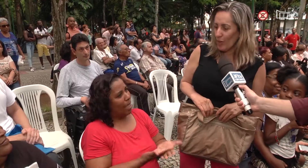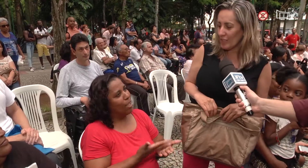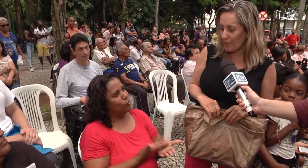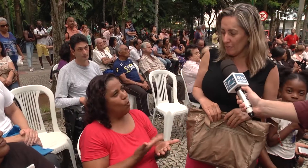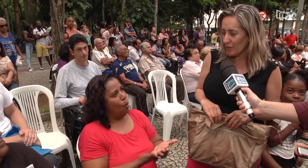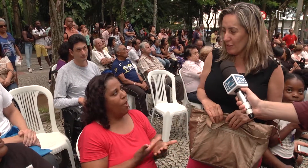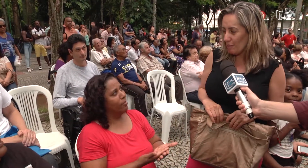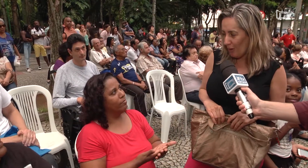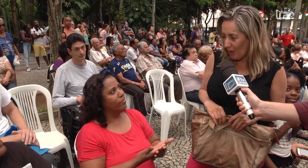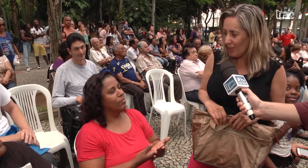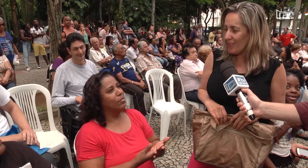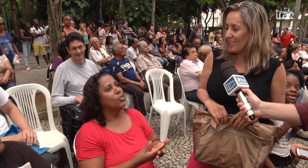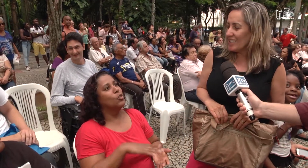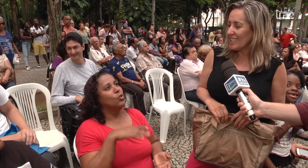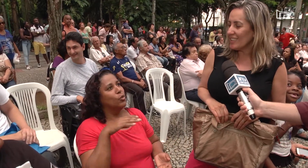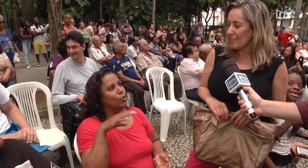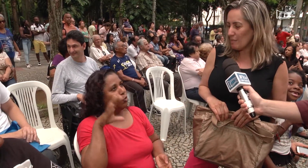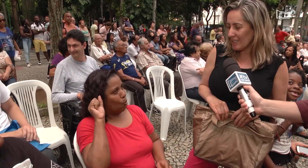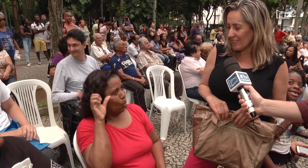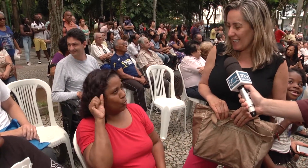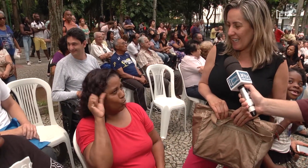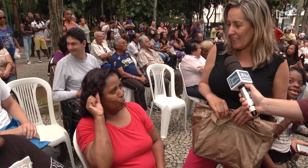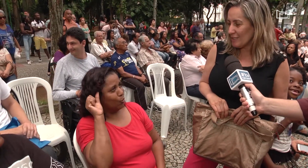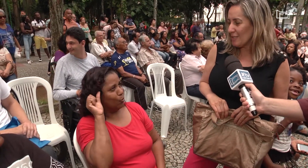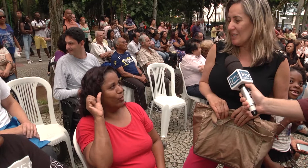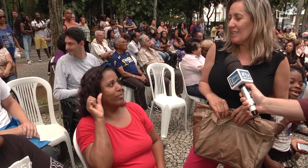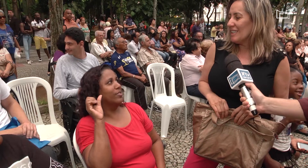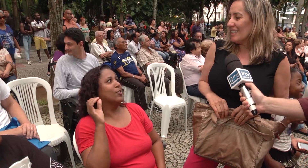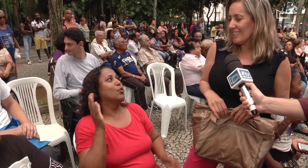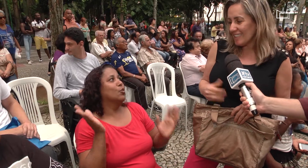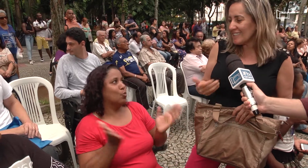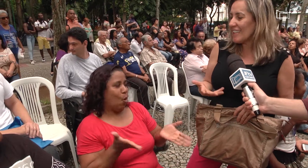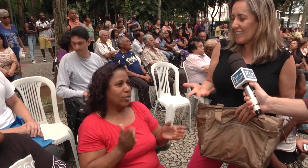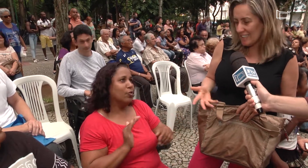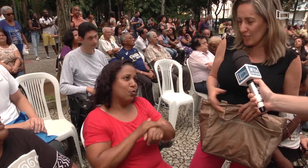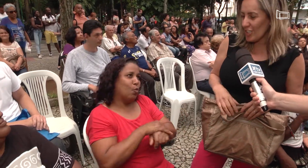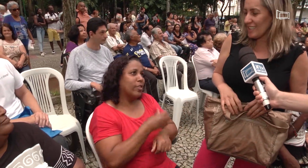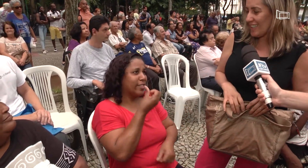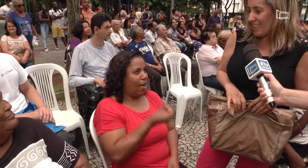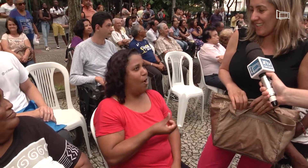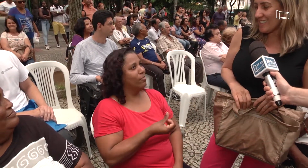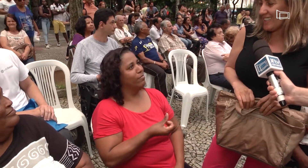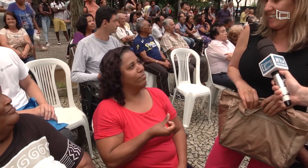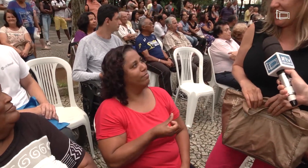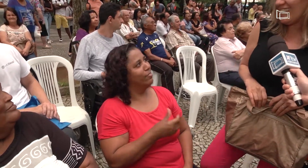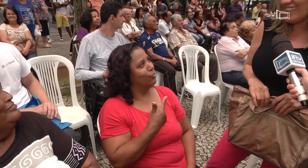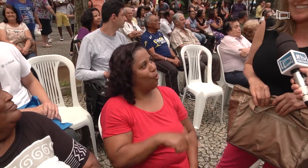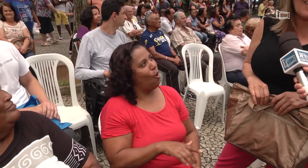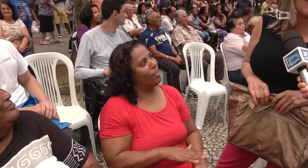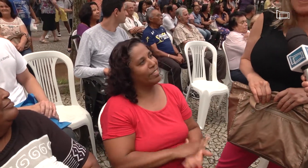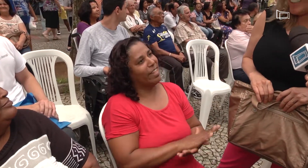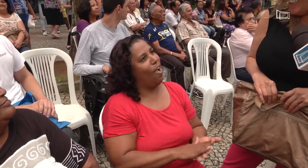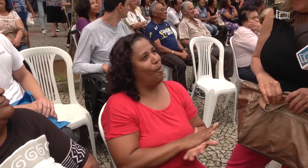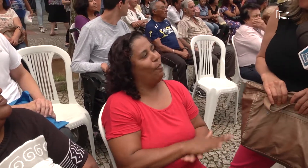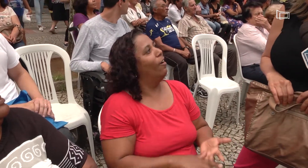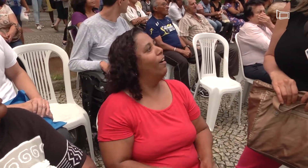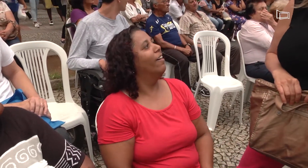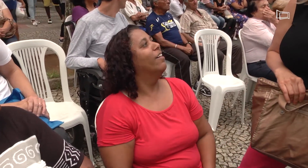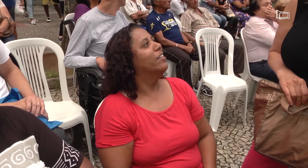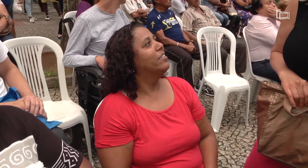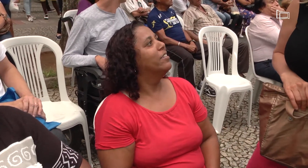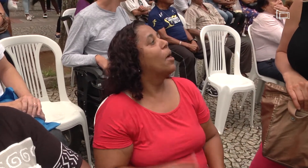Gostei muito, foi muito bom e eu também que quero que esteja essa interação